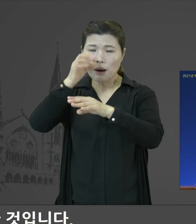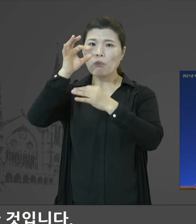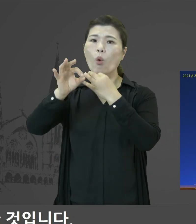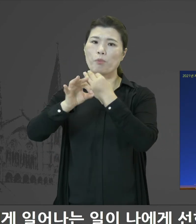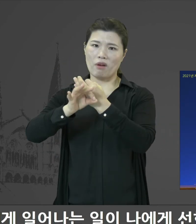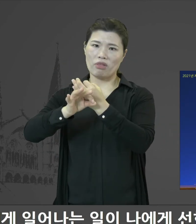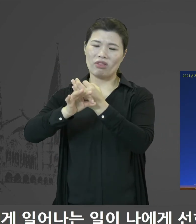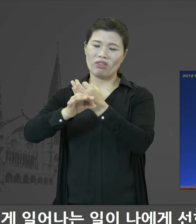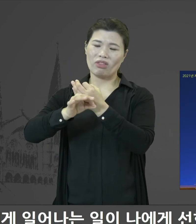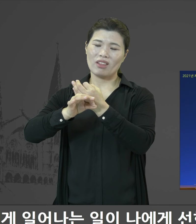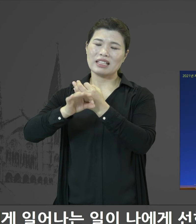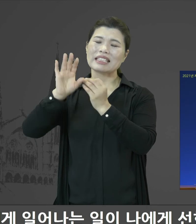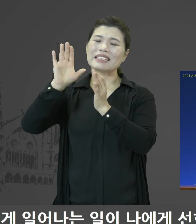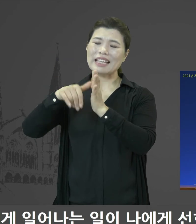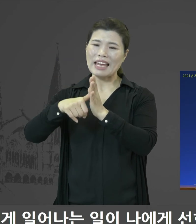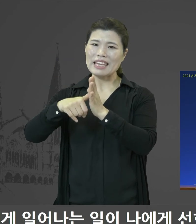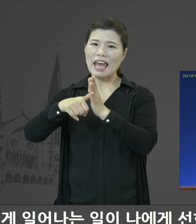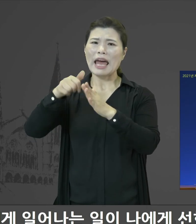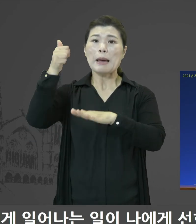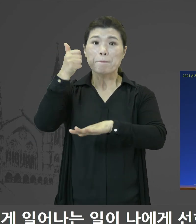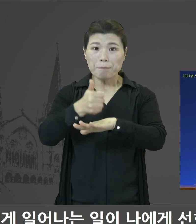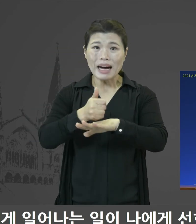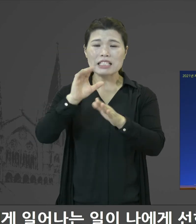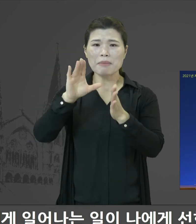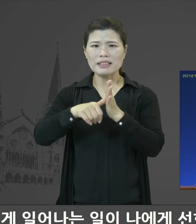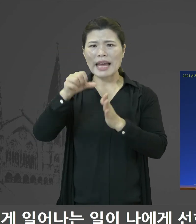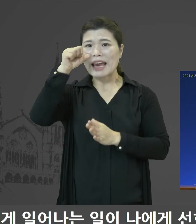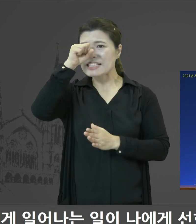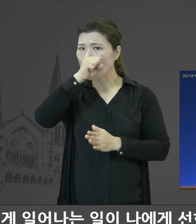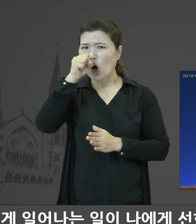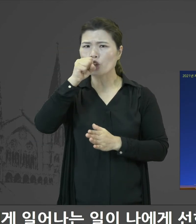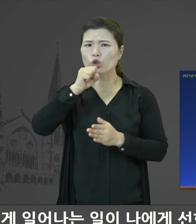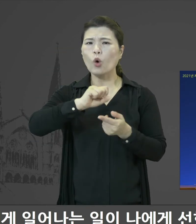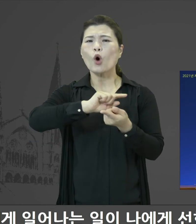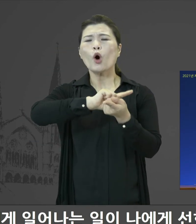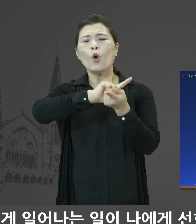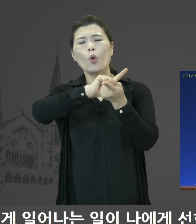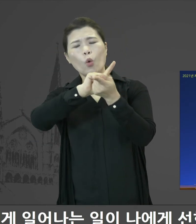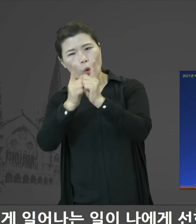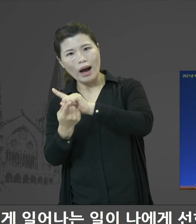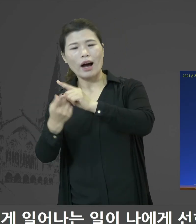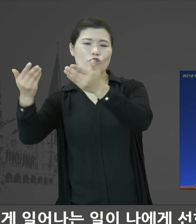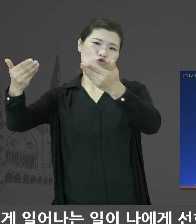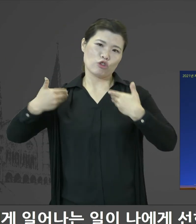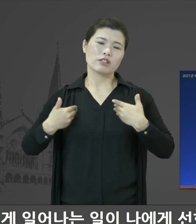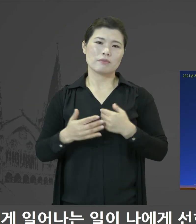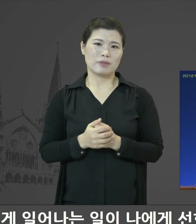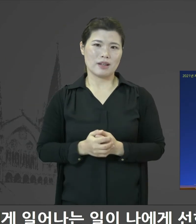하나님은 마지막에 그것을 선으로 완전히 바꾸시는 줄로 저는 확신합니다.